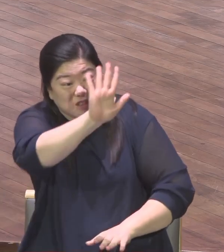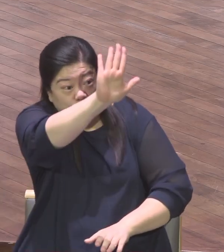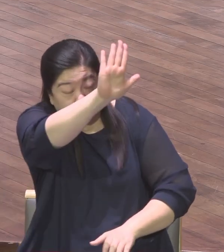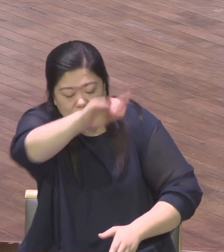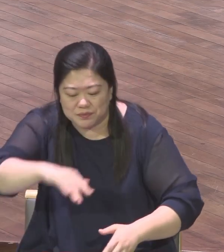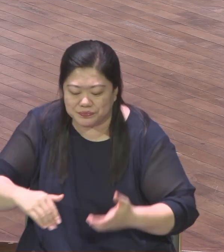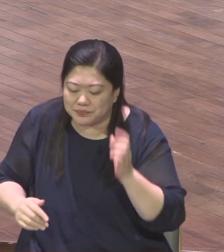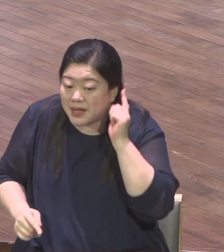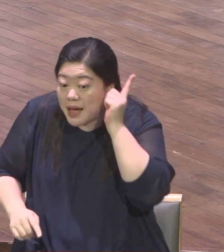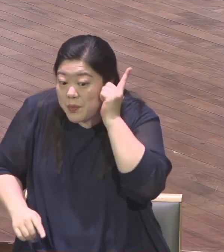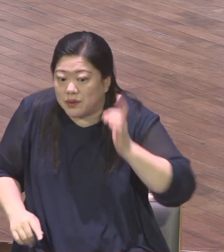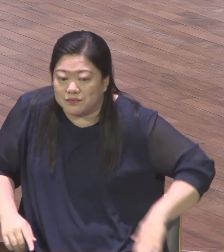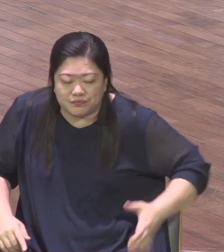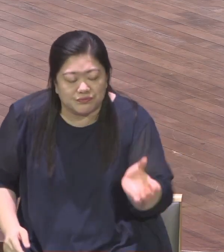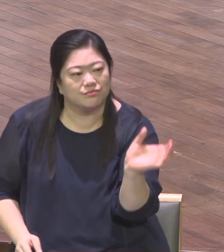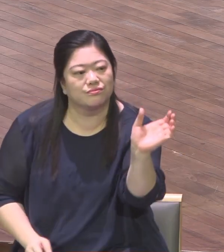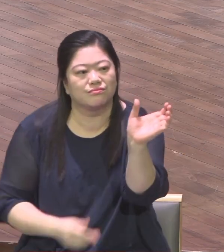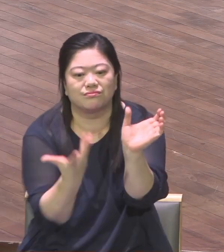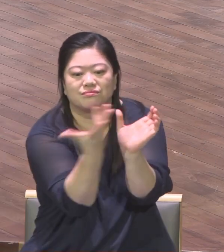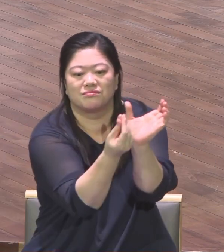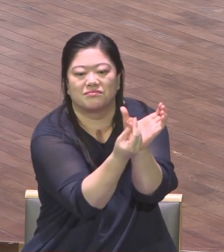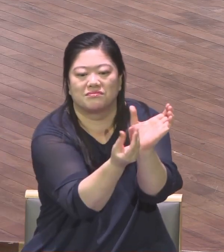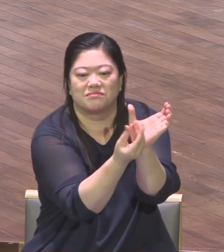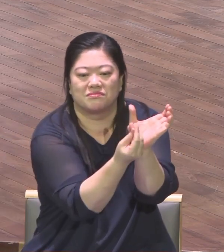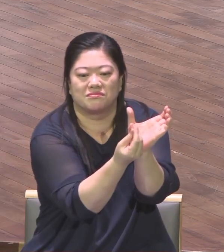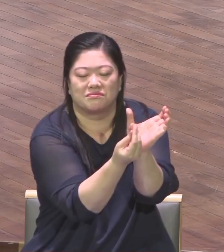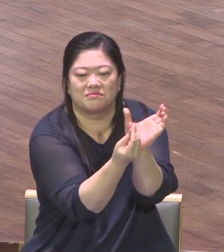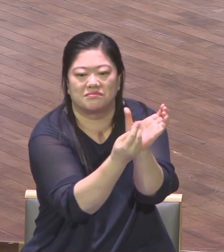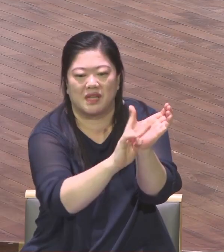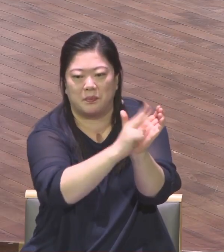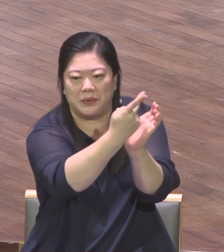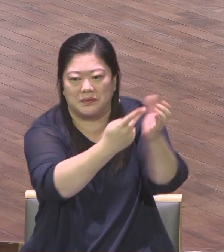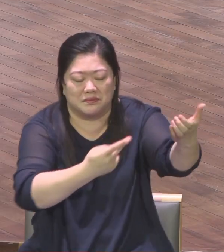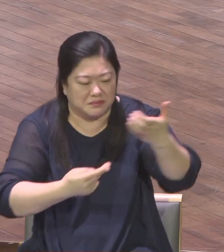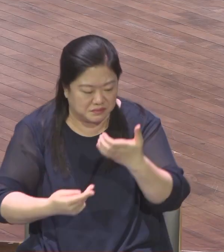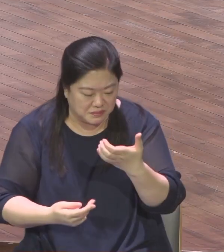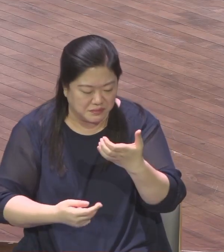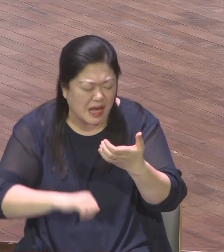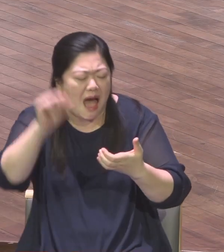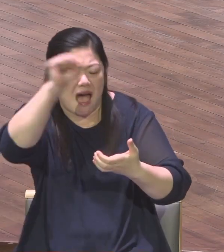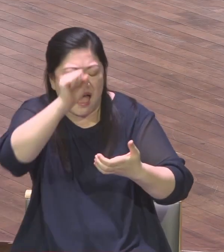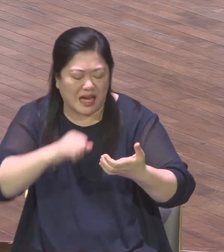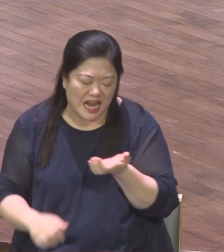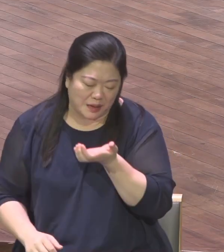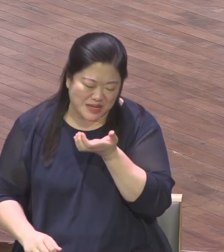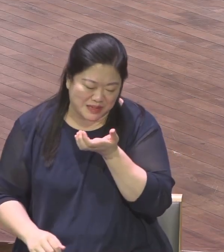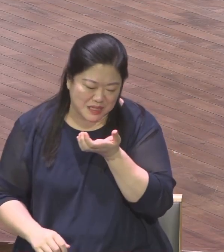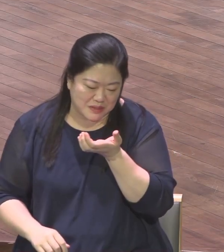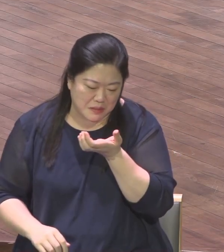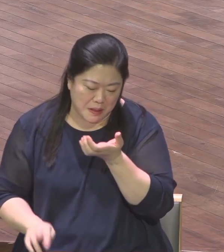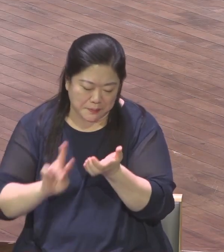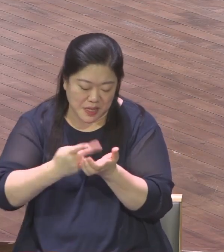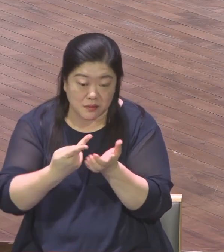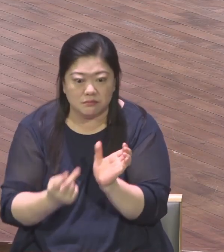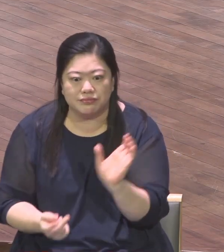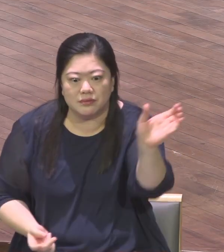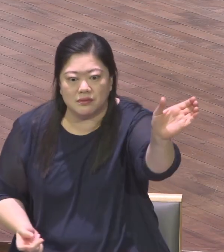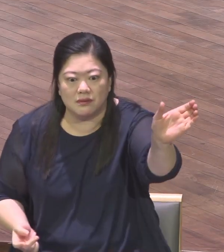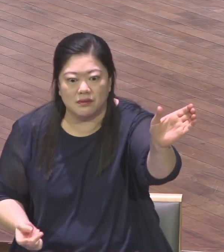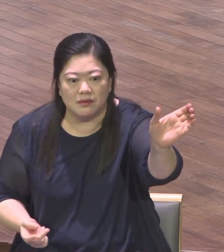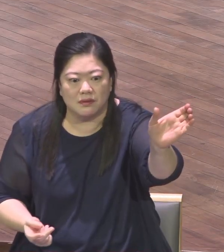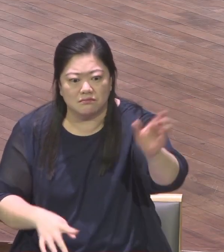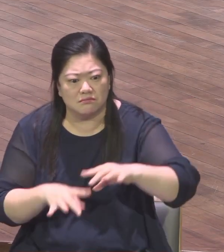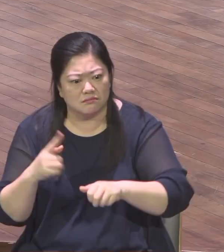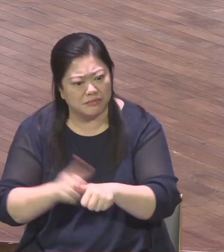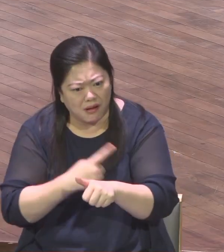몰라요. 저는 뭐 AI가 이 휴대폰을 요즘 새로 나온 거 가지고 그냥 눌리면 물으면 답을 다 해주나 봐. 물으면